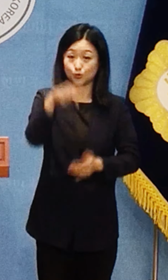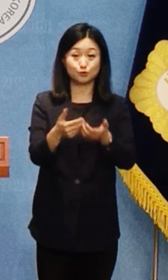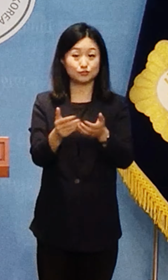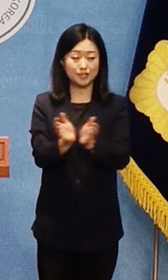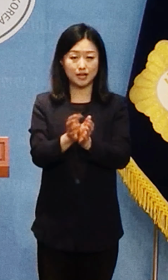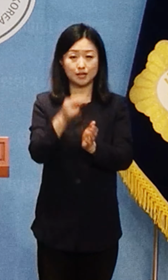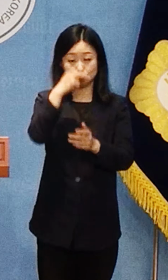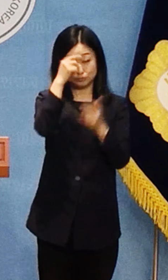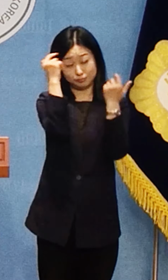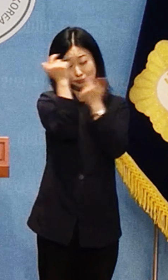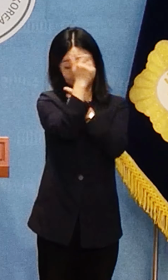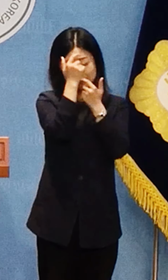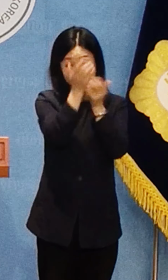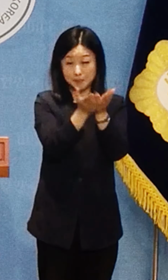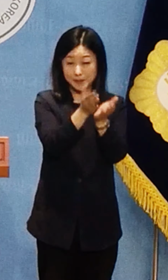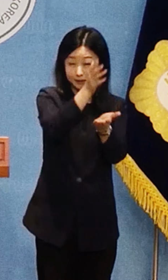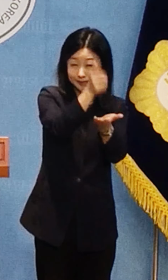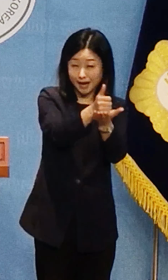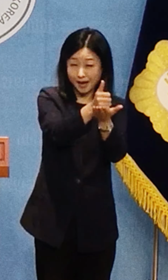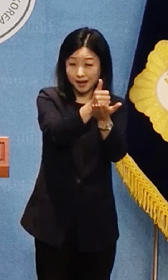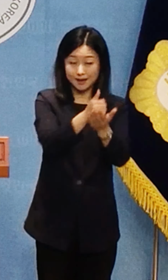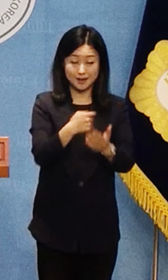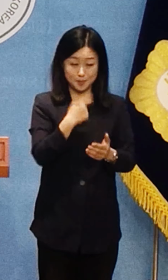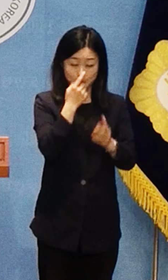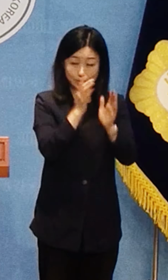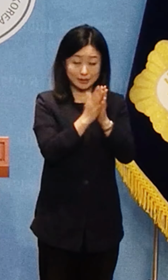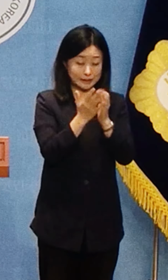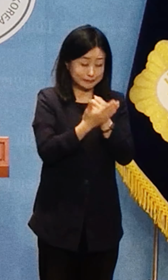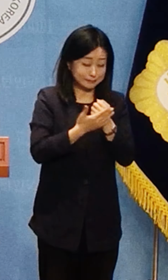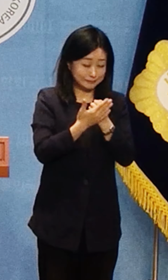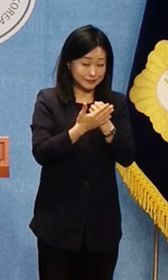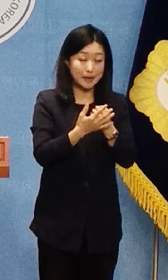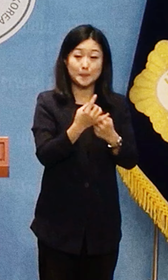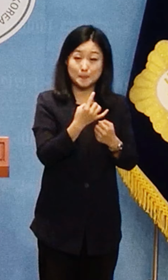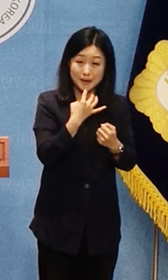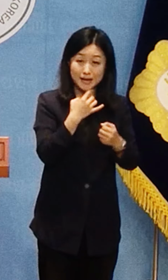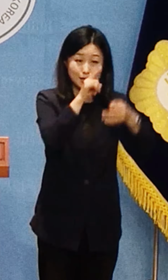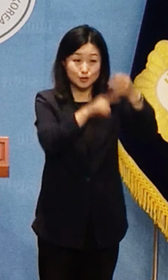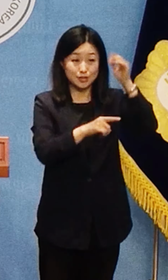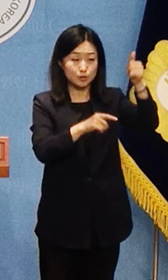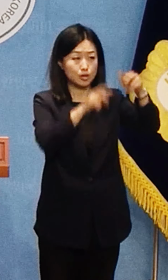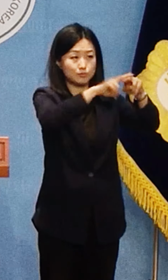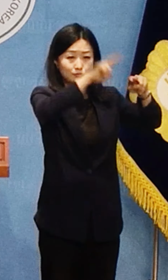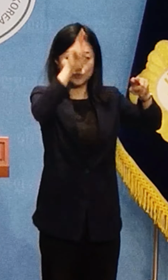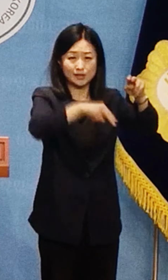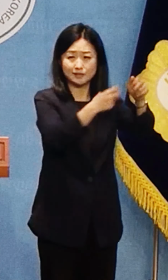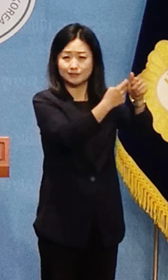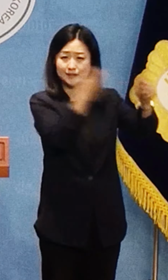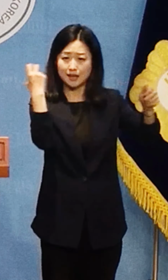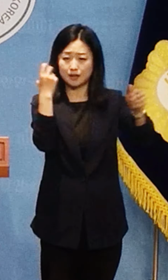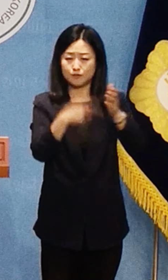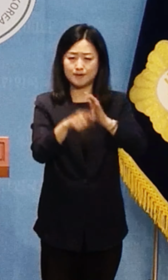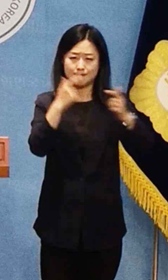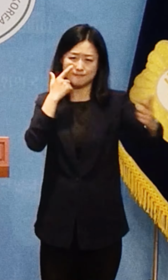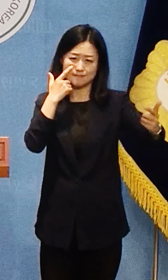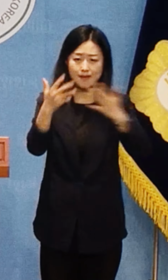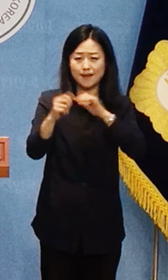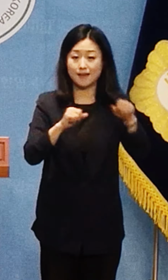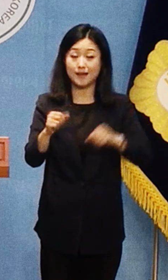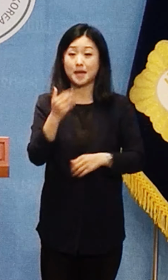술취한 선장 자신과 가족의 안위 외에는 관심이 없는 윤대통령 퇴진과 탄핵을 위해 더 선명하게